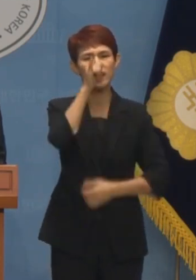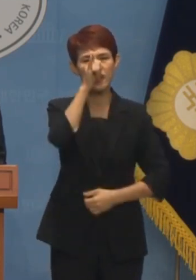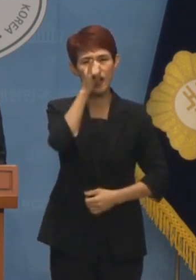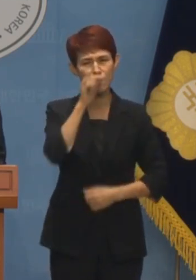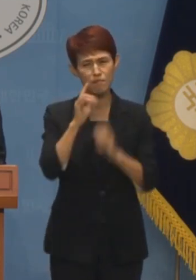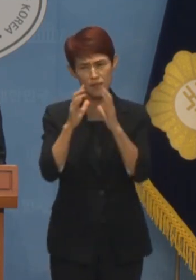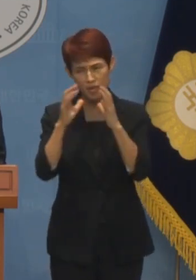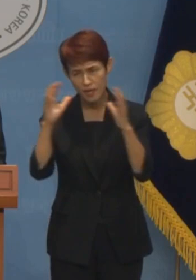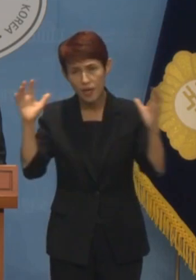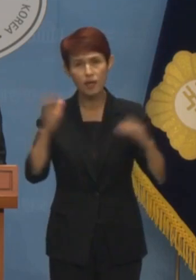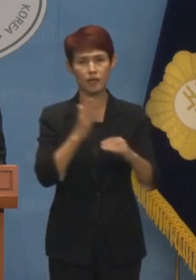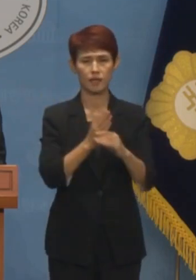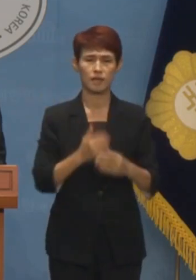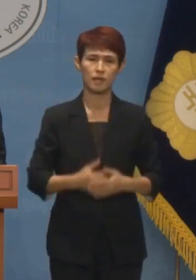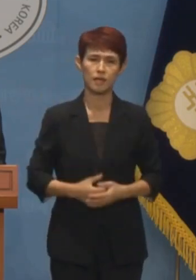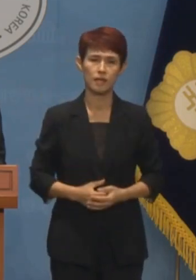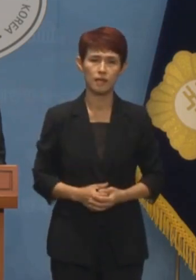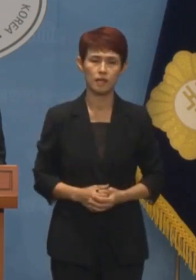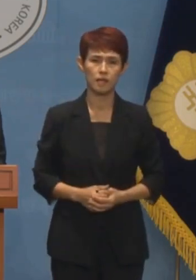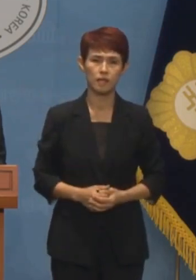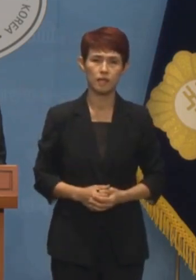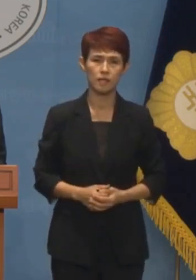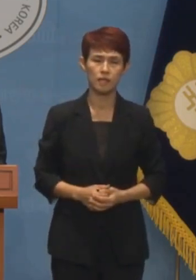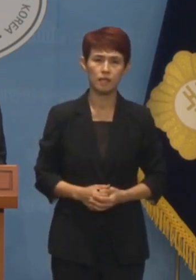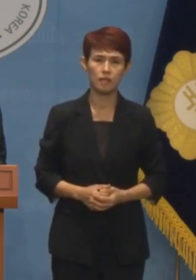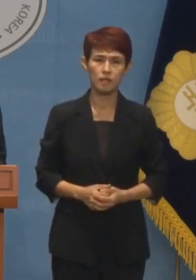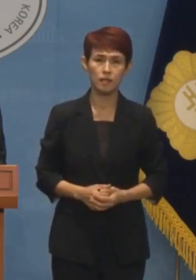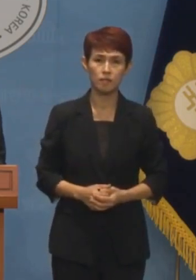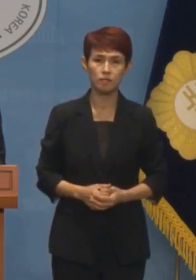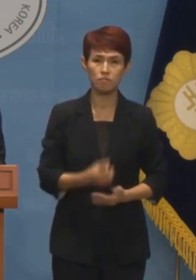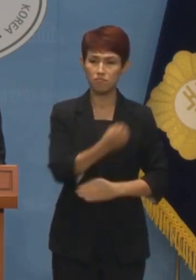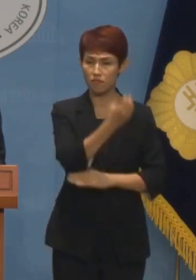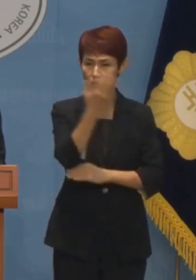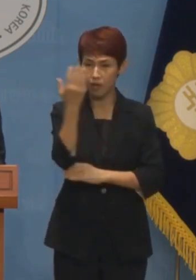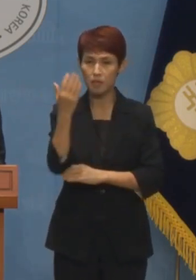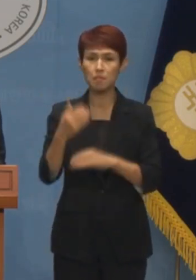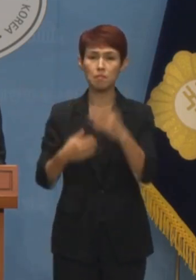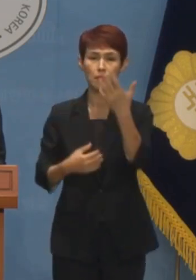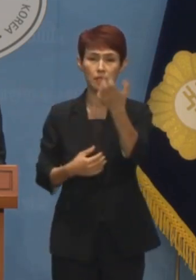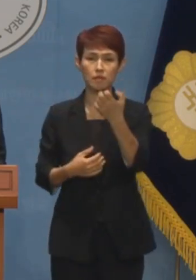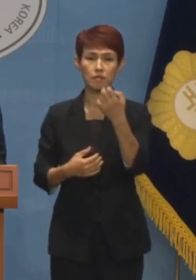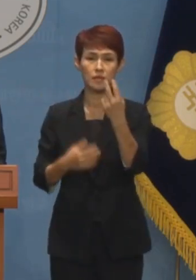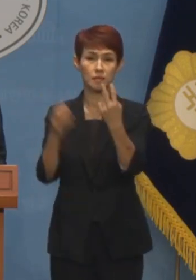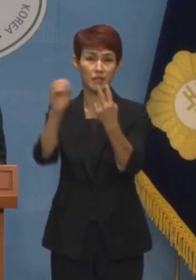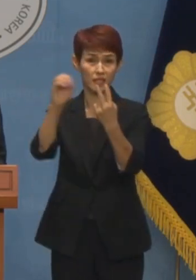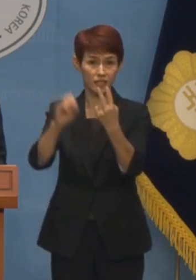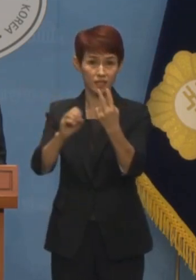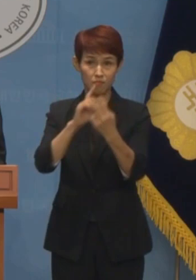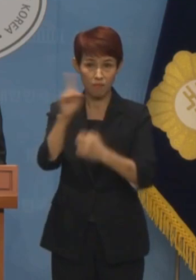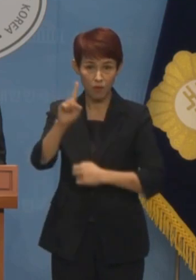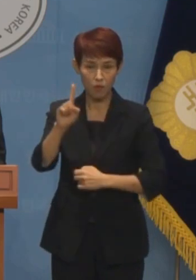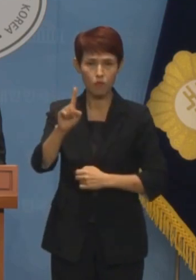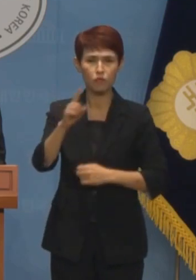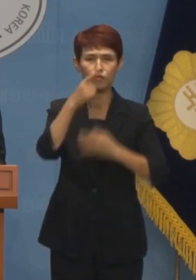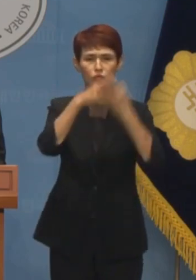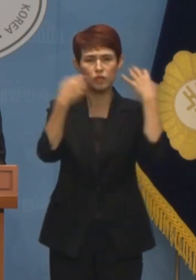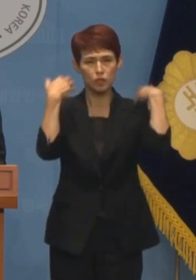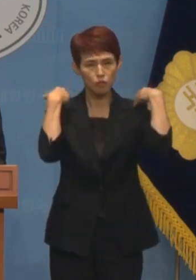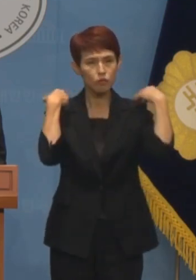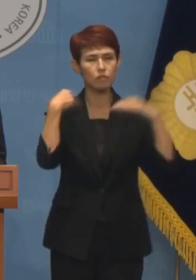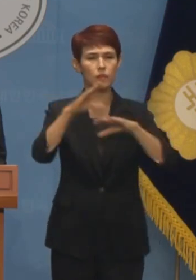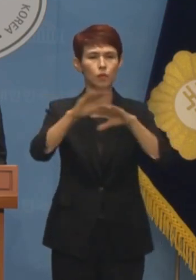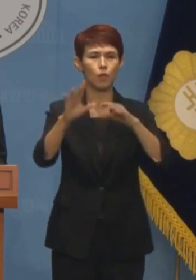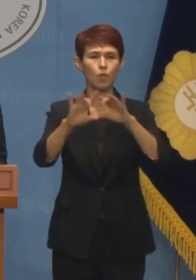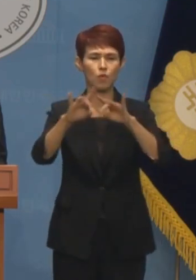탄식이 나옵니다 심지어 언론인의 82% 윤석열 정부의 방통위에